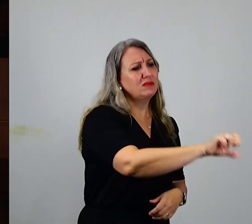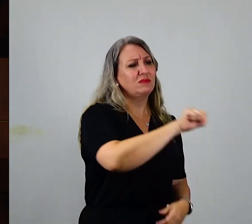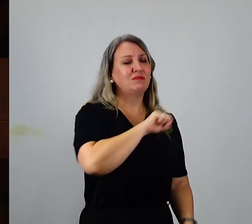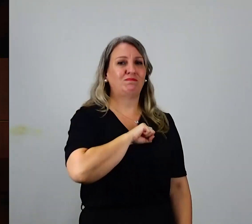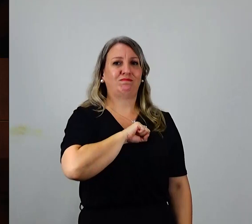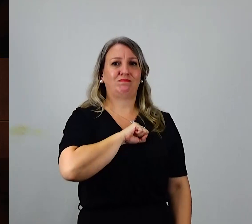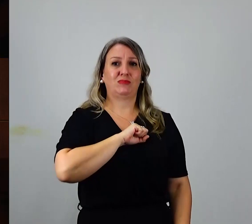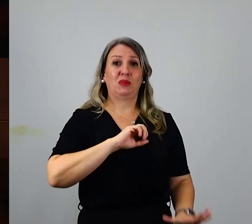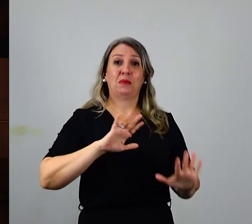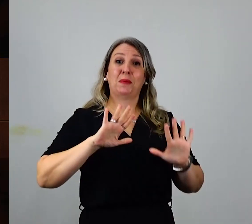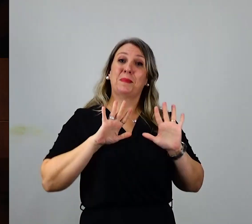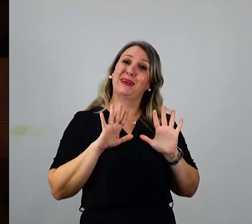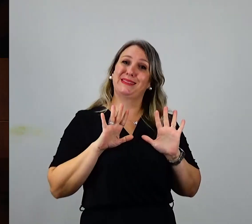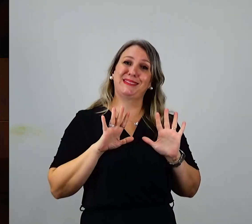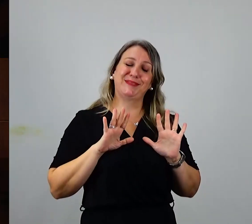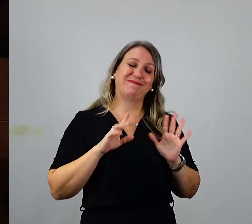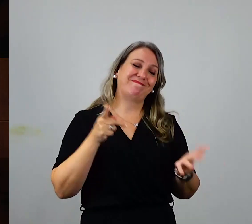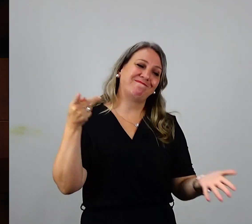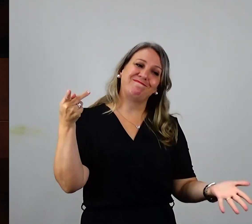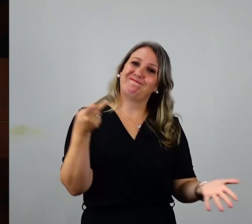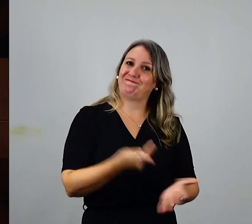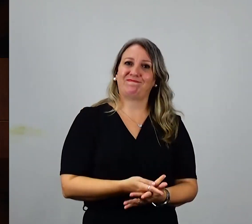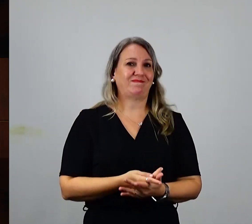Nós precisamos daquilo.